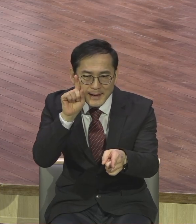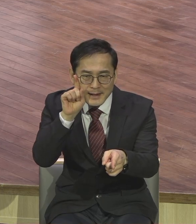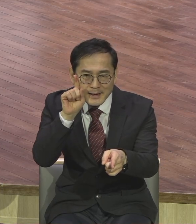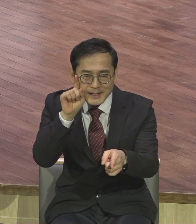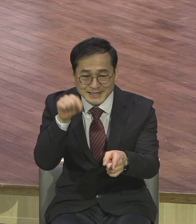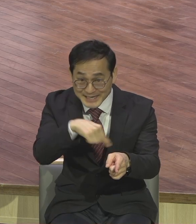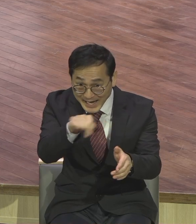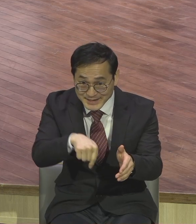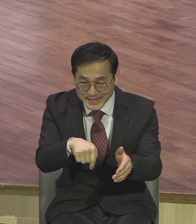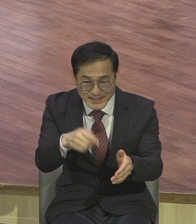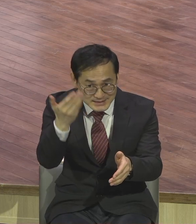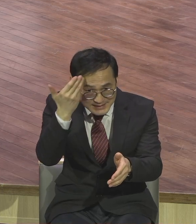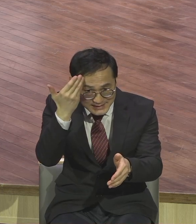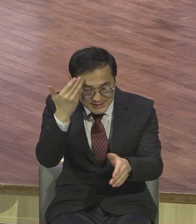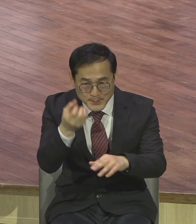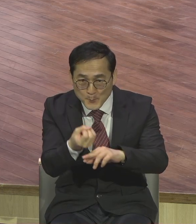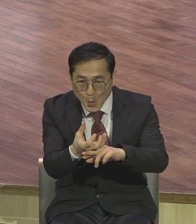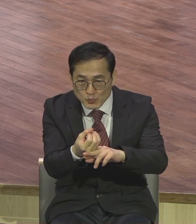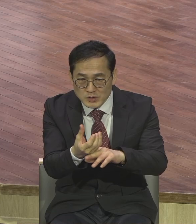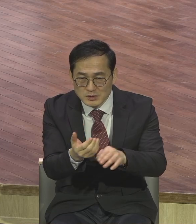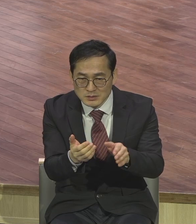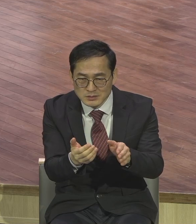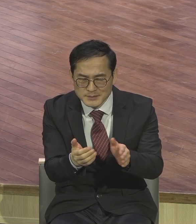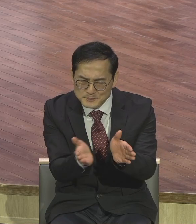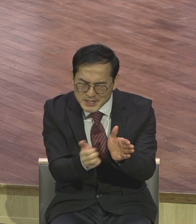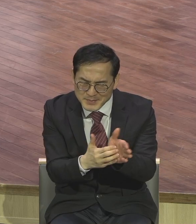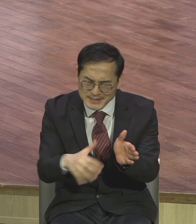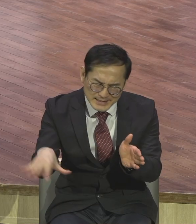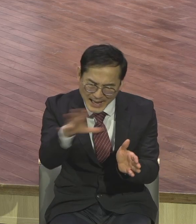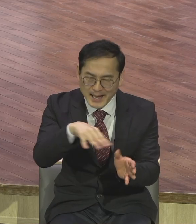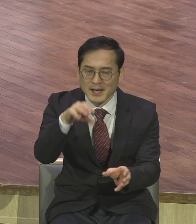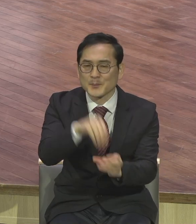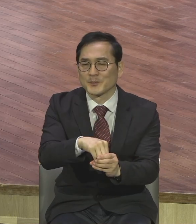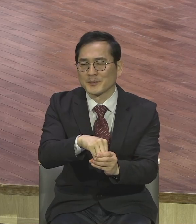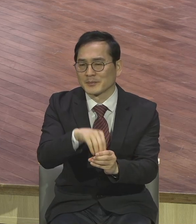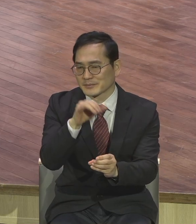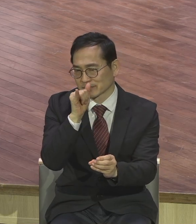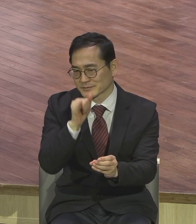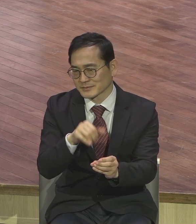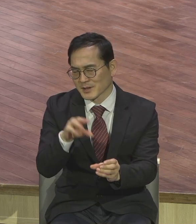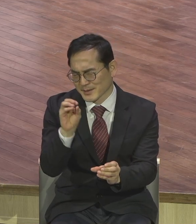믿으시기 바랍니다. 이 속에 다 있어요. 다 있습니다.